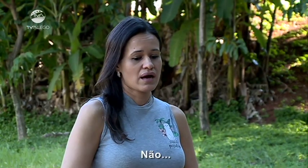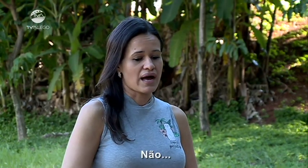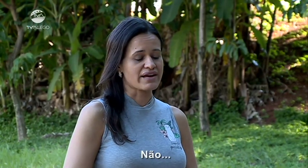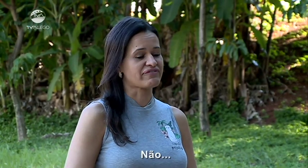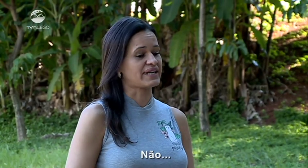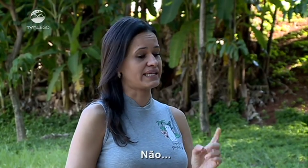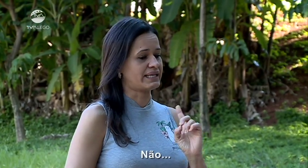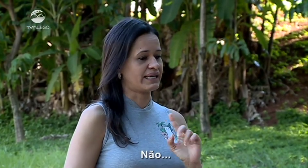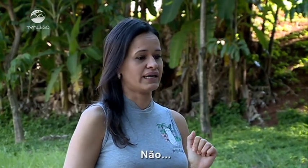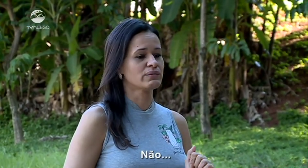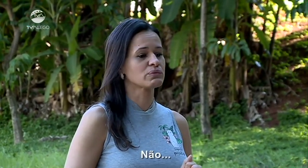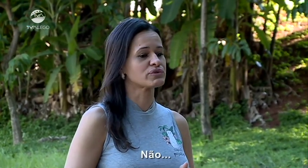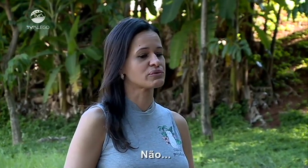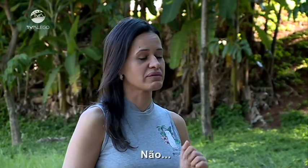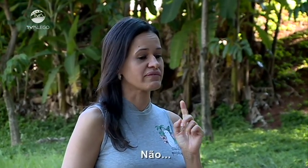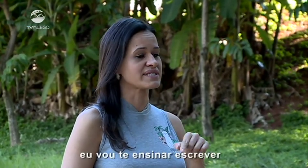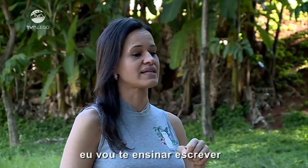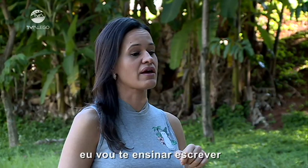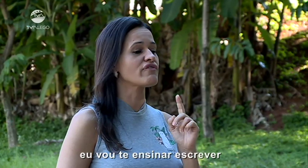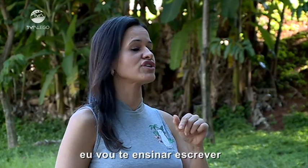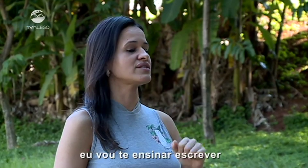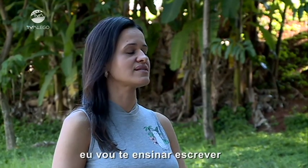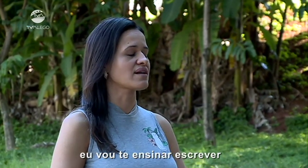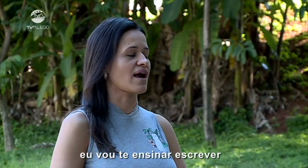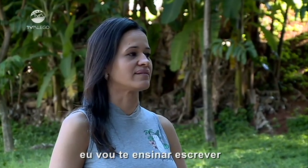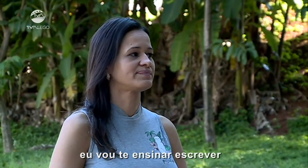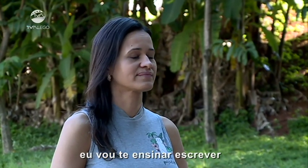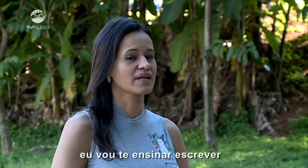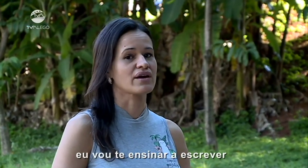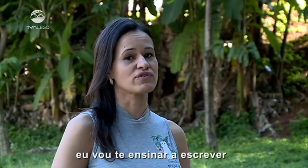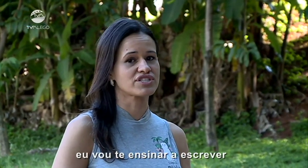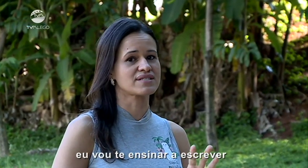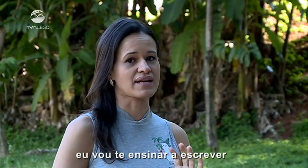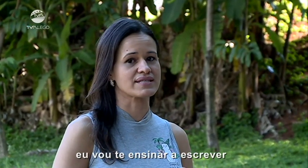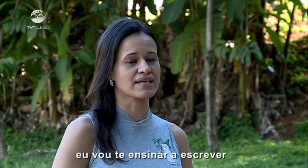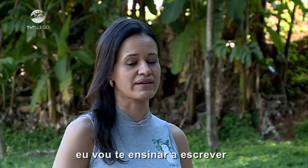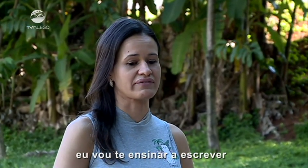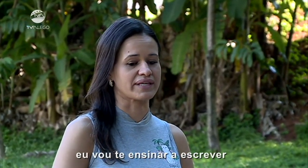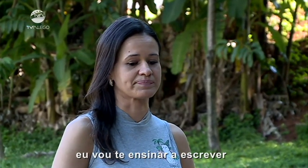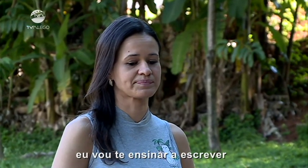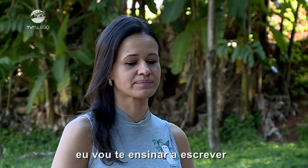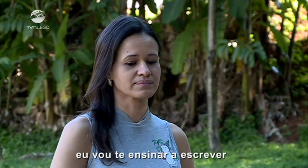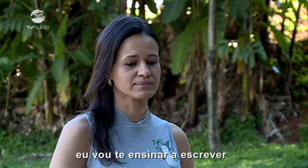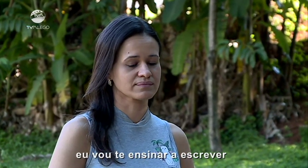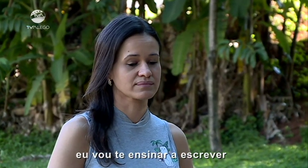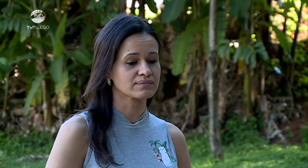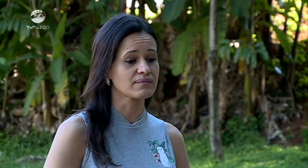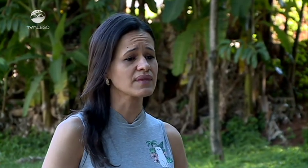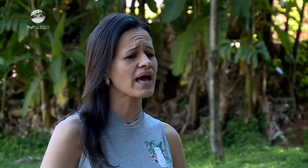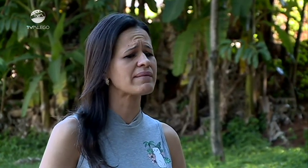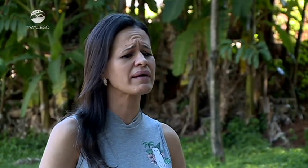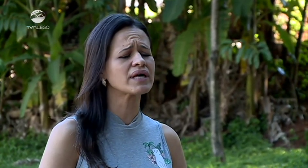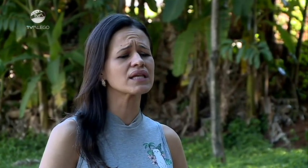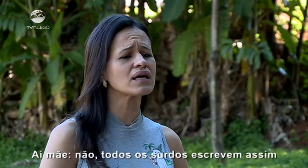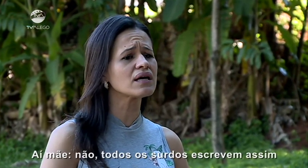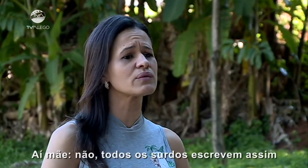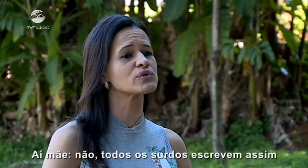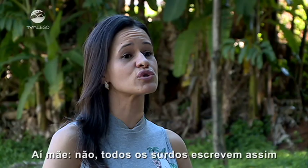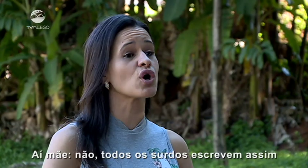Aí eu falei, não, eu vou te ensinar. Eu vou te ensinar a escrever. Aí minha mãe, não, todos